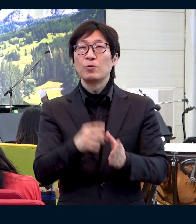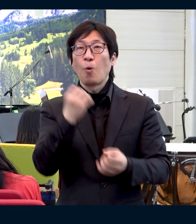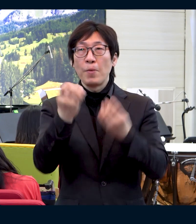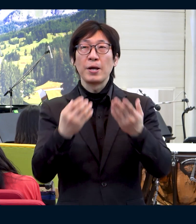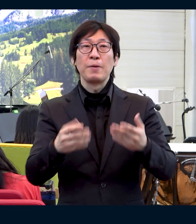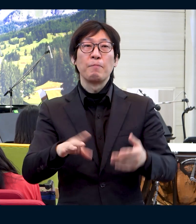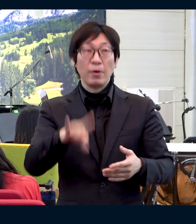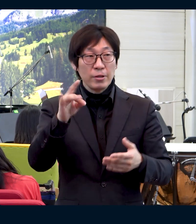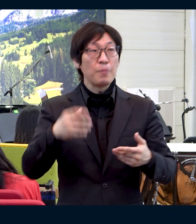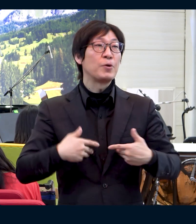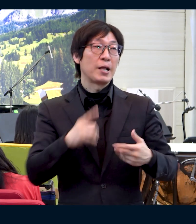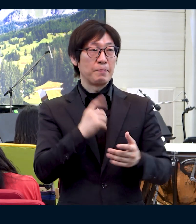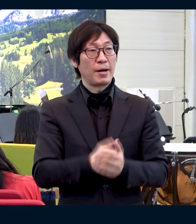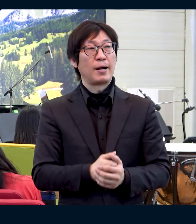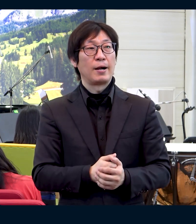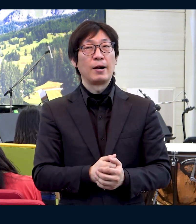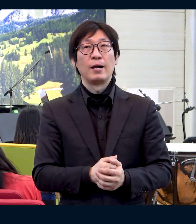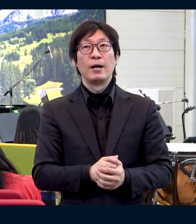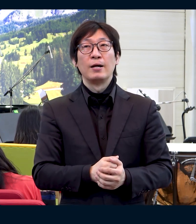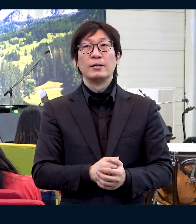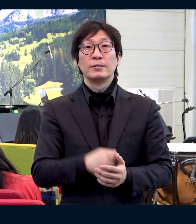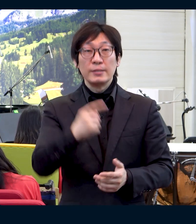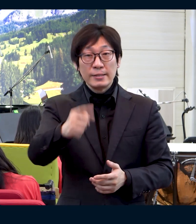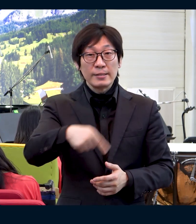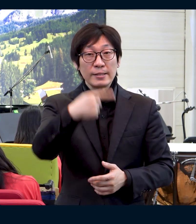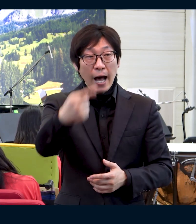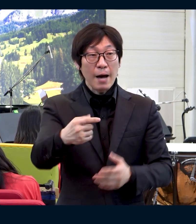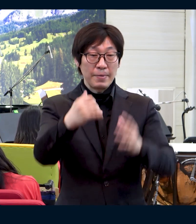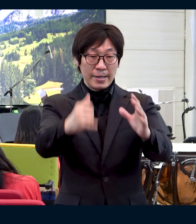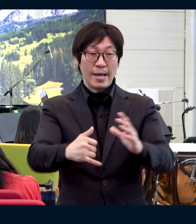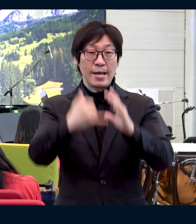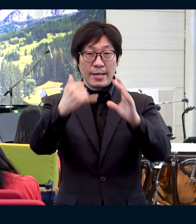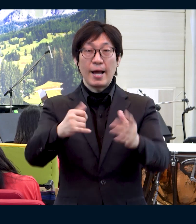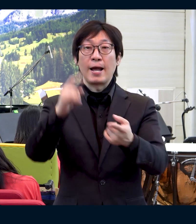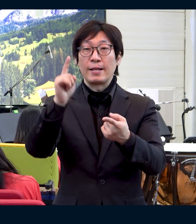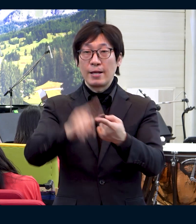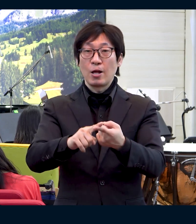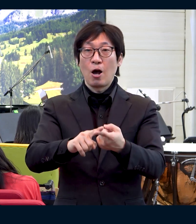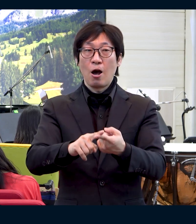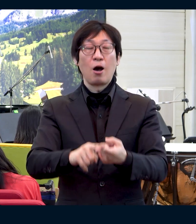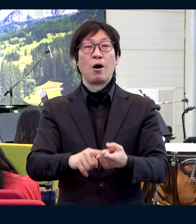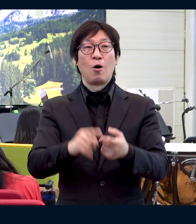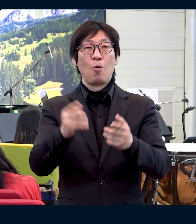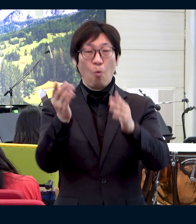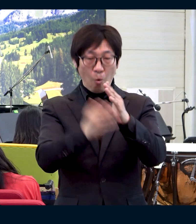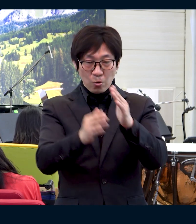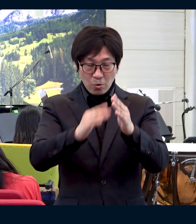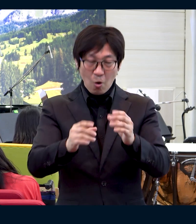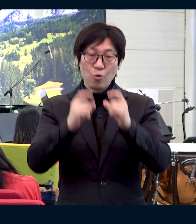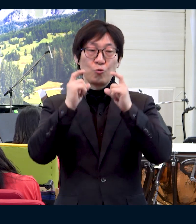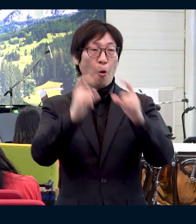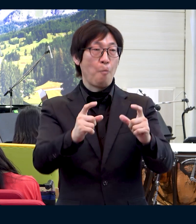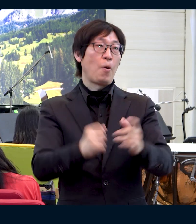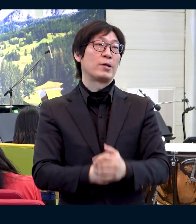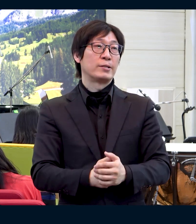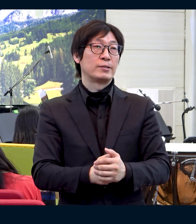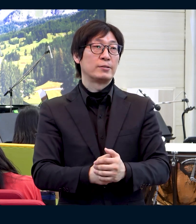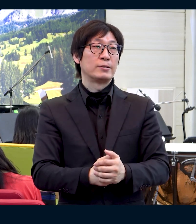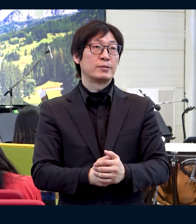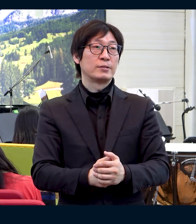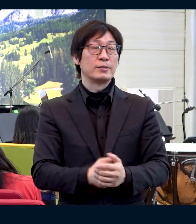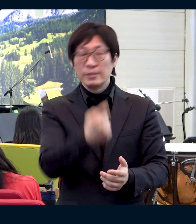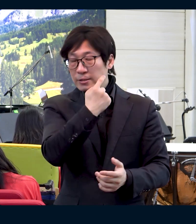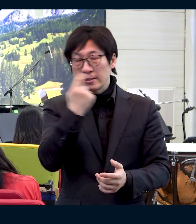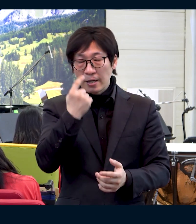되어야 한다는 것입니다. 그리고 세상을 향하여는 공개적으로 선포하는 proclaim, 예수 그리스도를